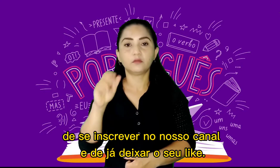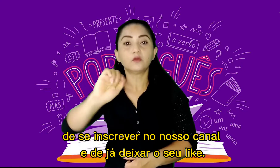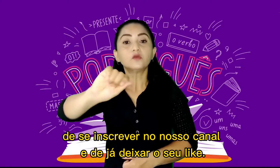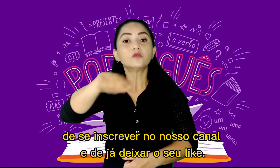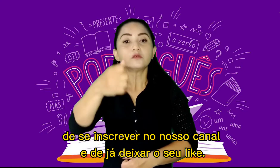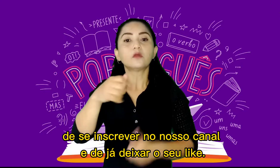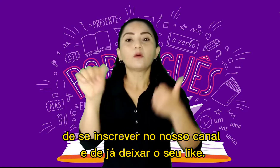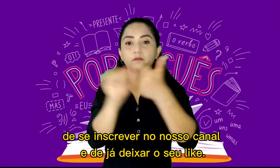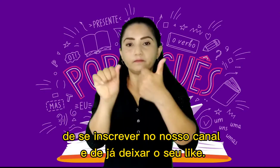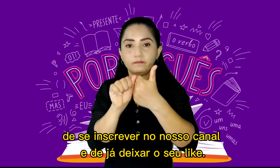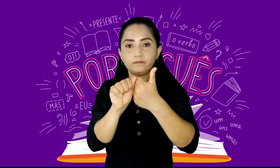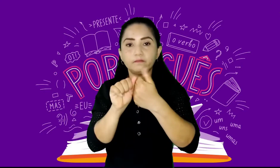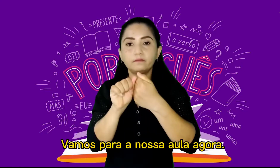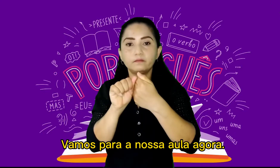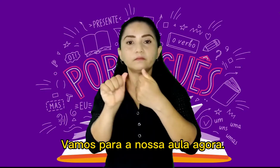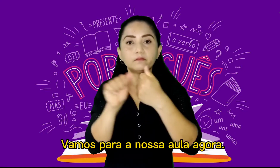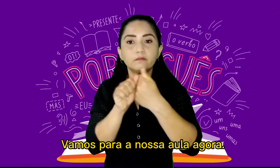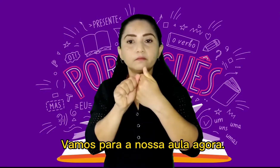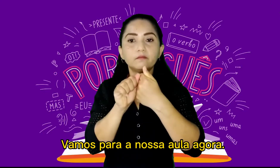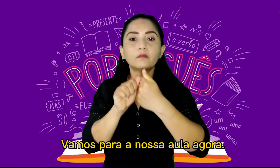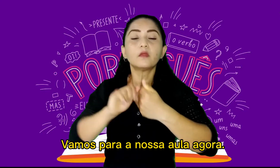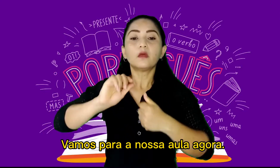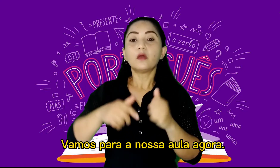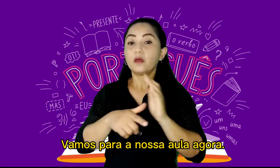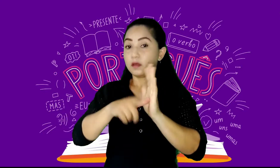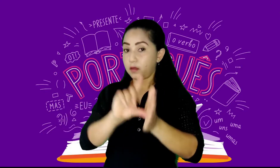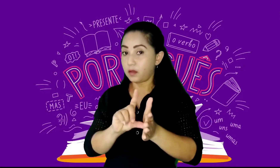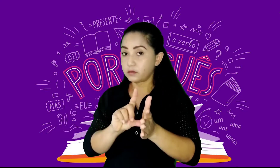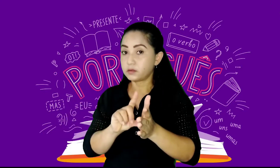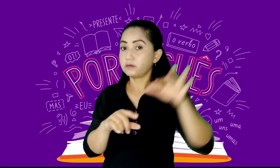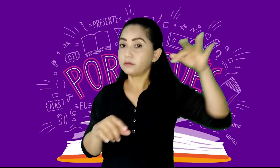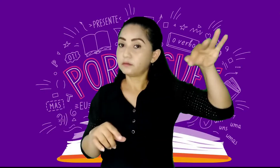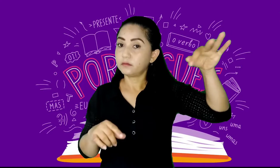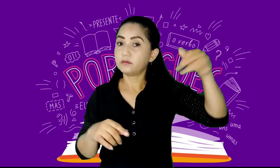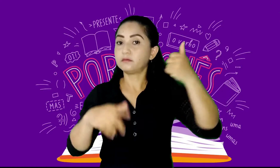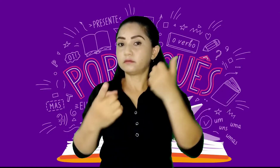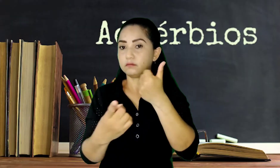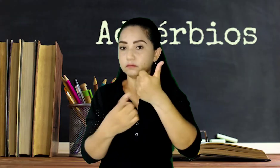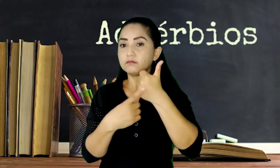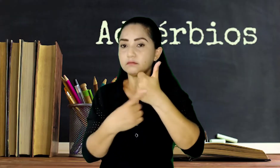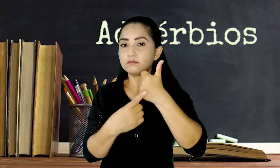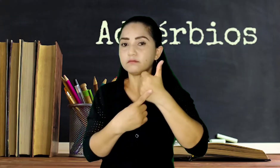e de já deixar o seu like. Vamos para a nossa aula agora.